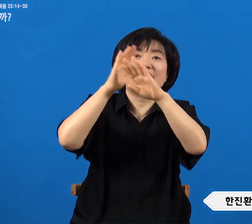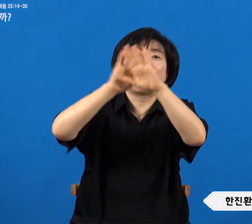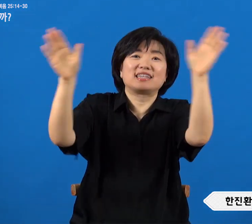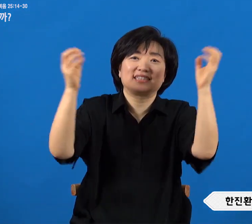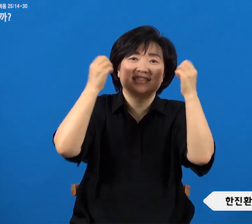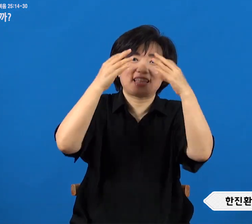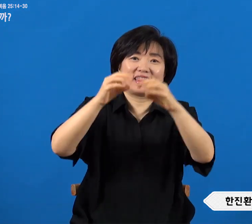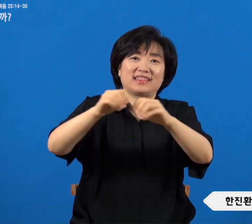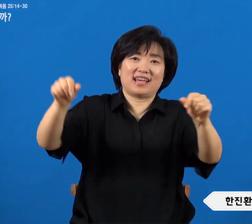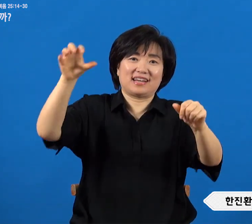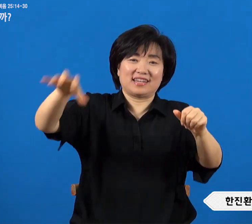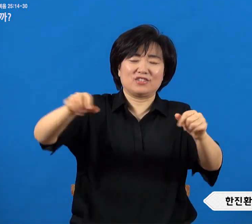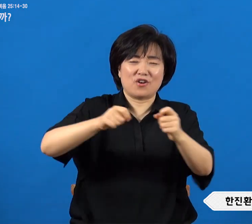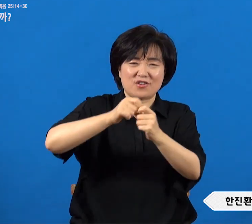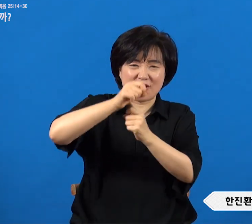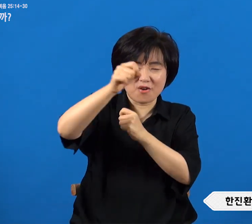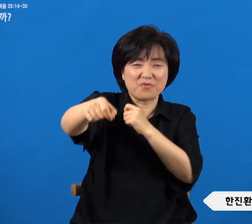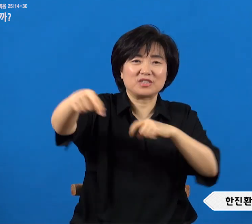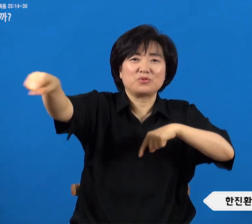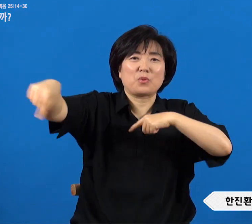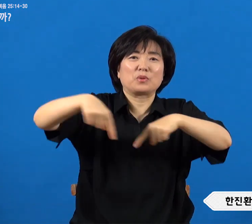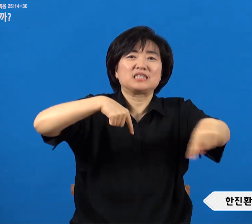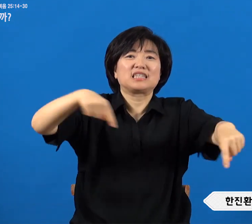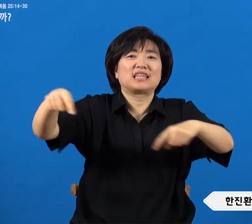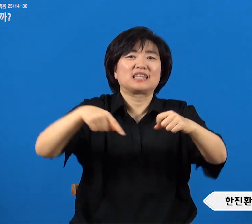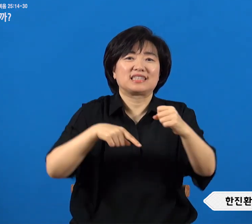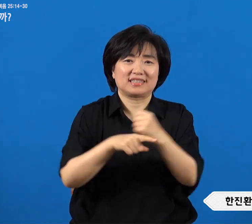땅에서 영원히 통치하게 된다는 말입니다.